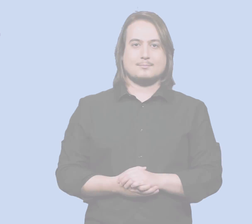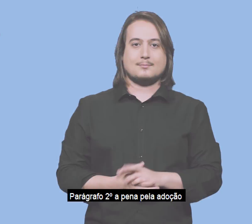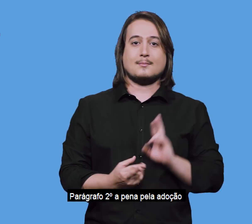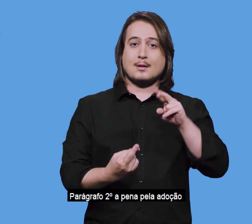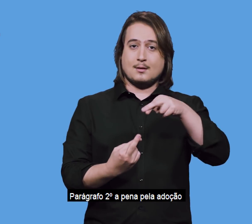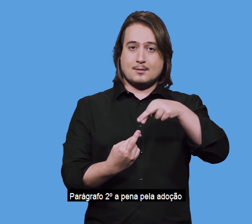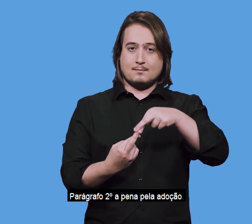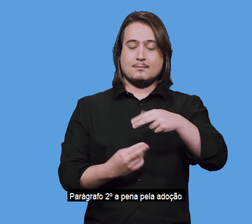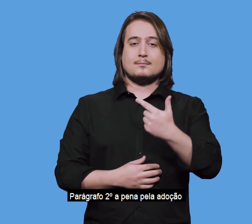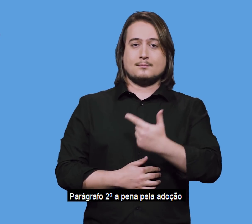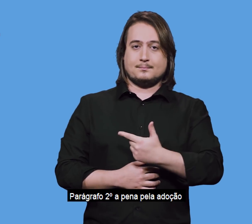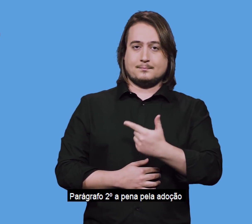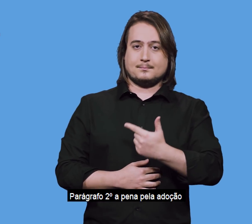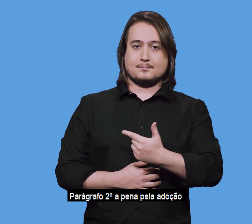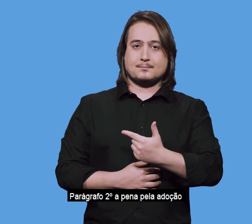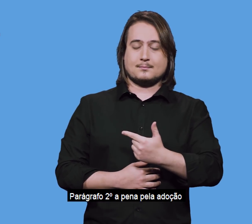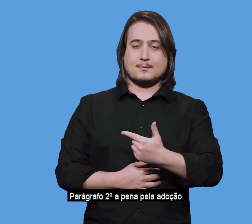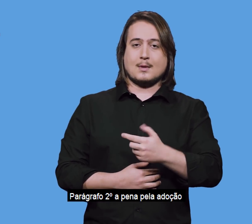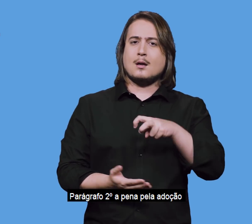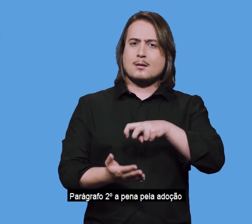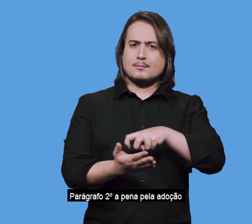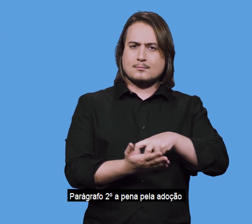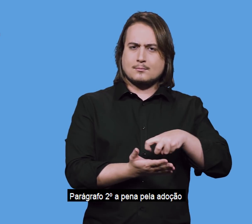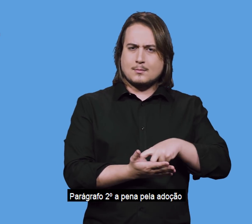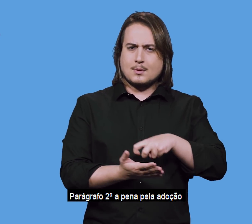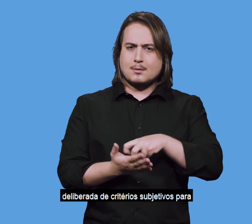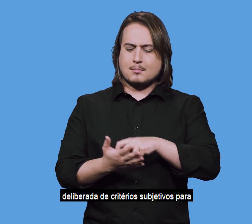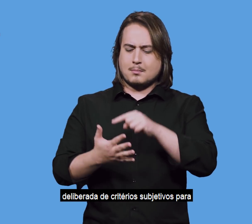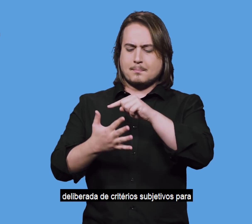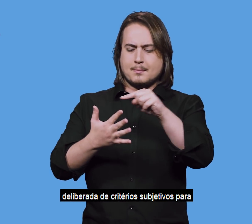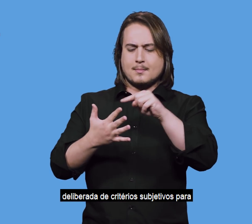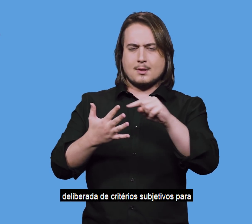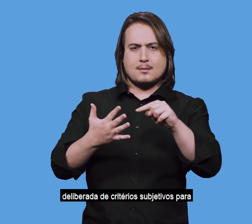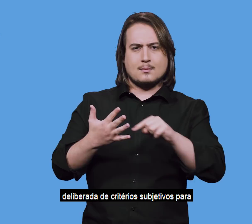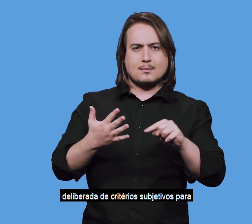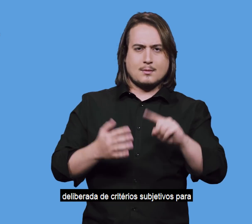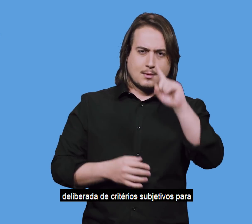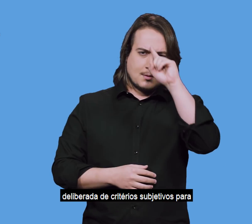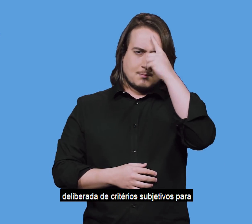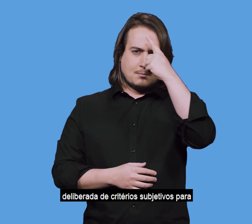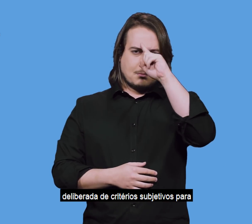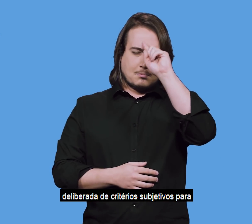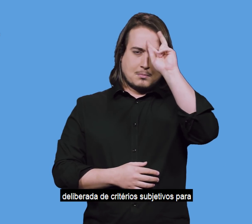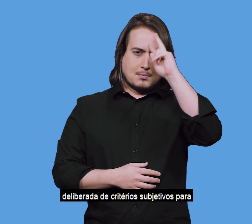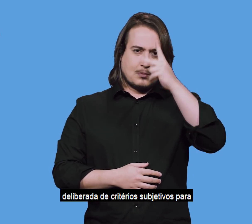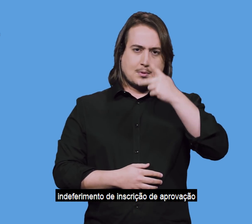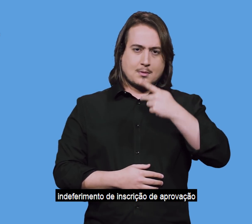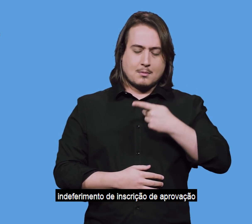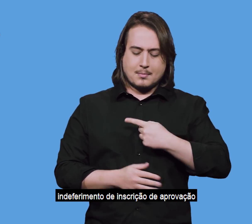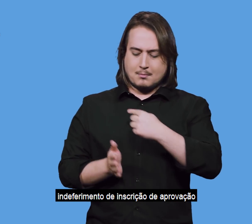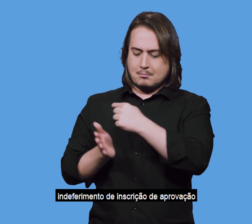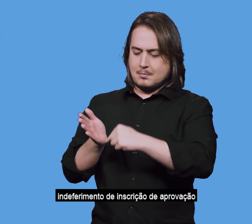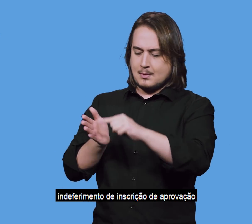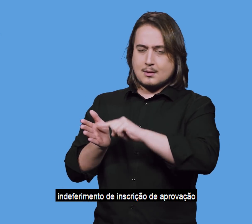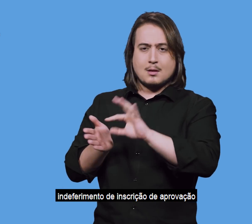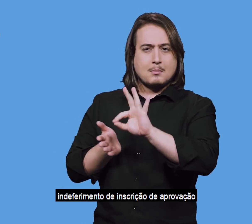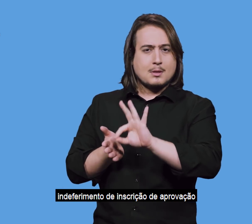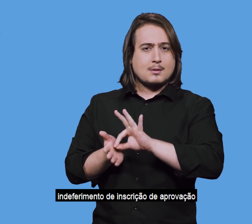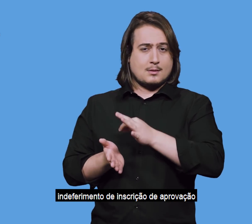parágrafo 2º a pena pela adoção deliberada de critérios subjetivos para indeferimento de inscrição de